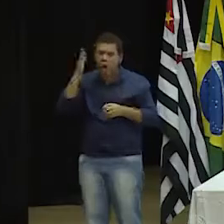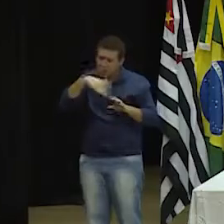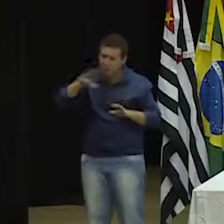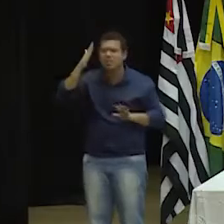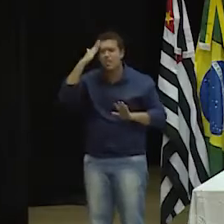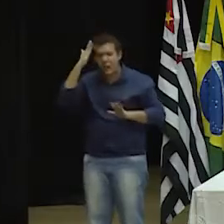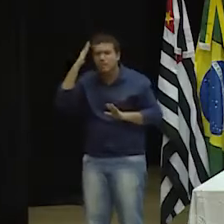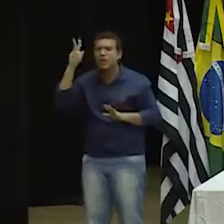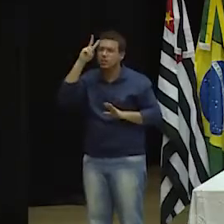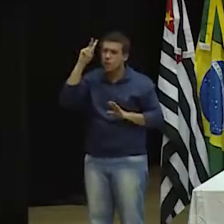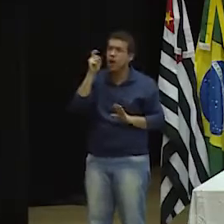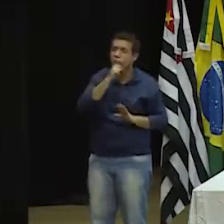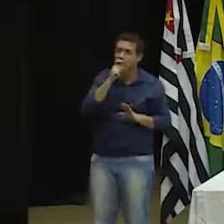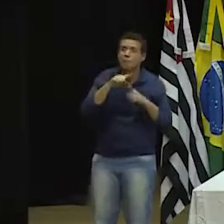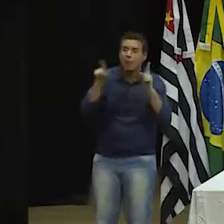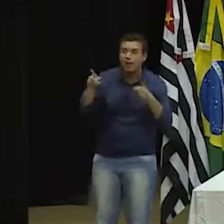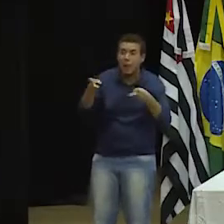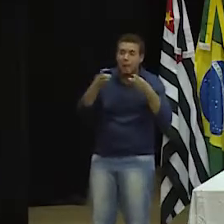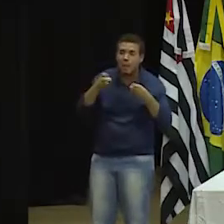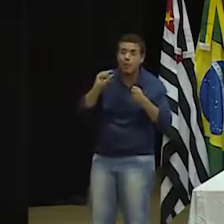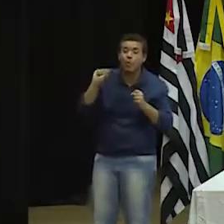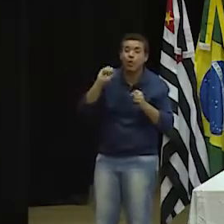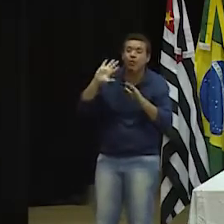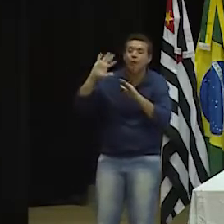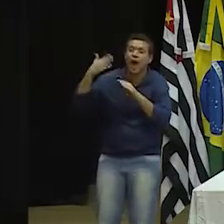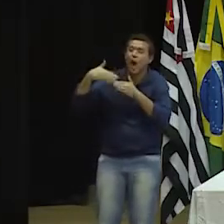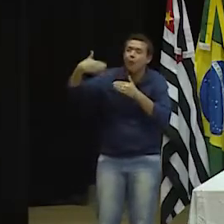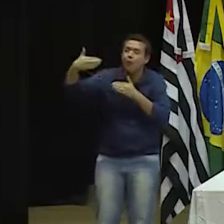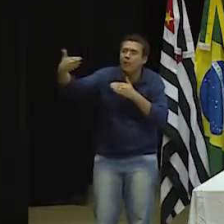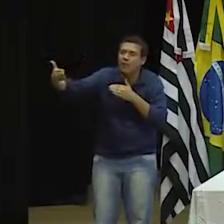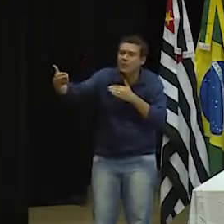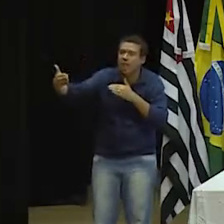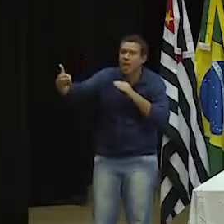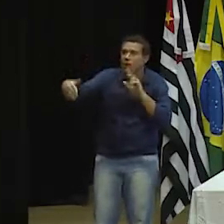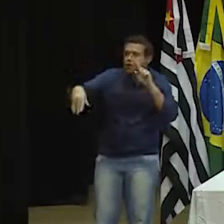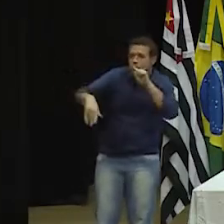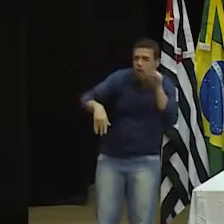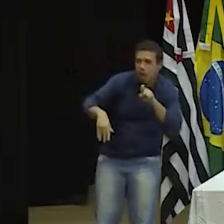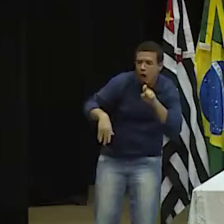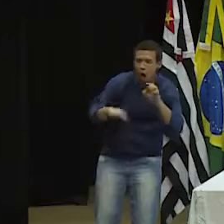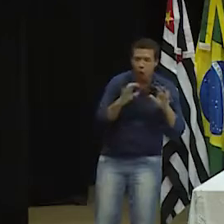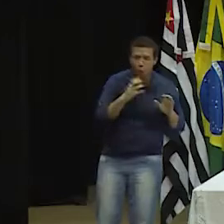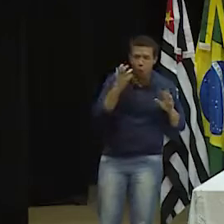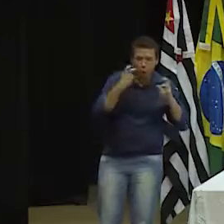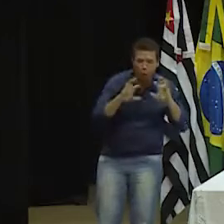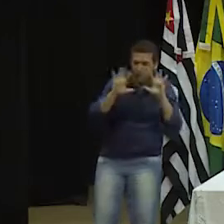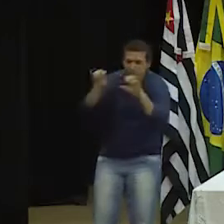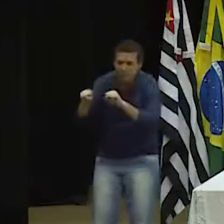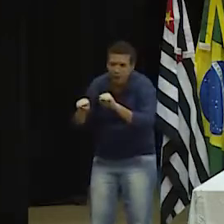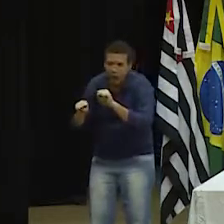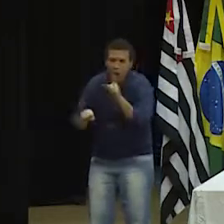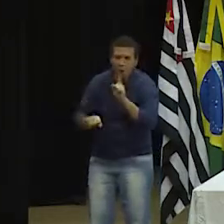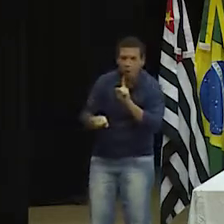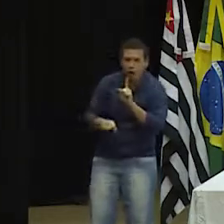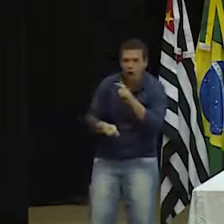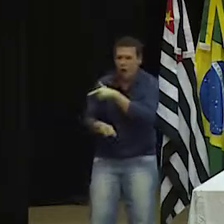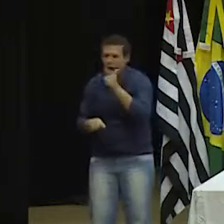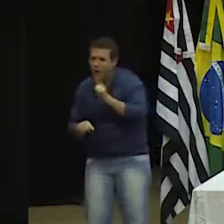perceber as questões da história, se é verdade, se é mentira, o que tem, o que pode acontecer, será que o lobo vai pegar ou